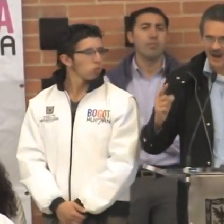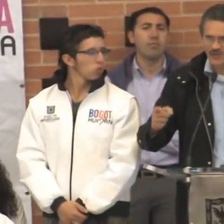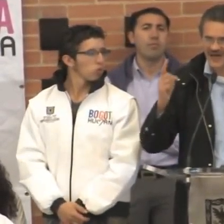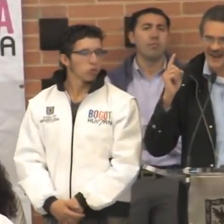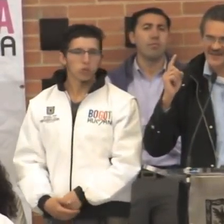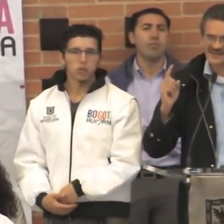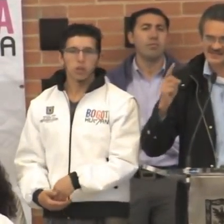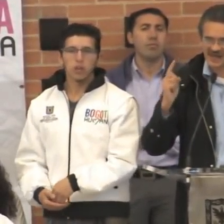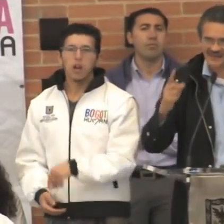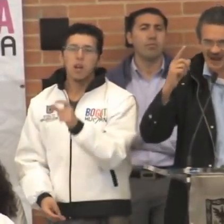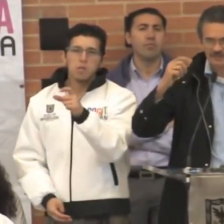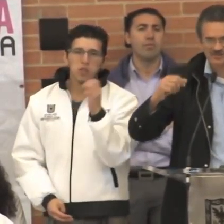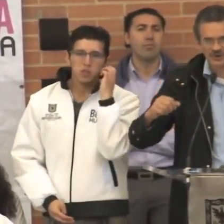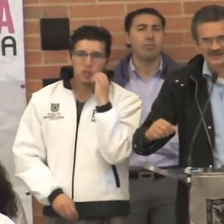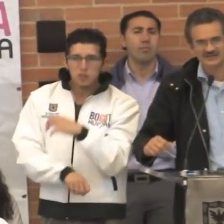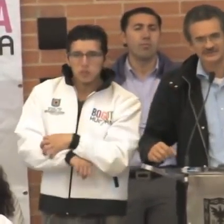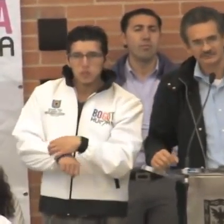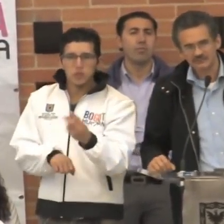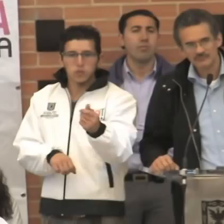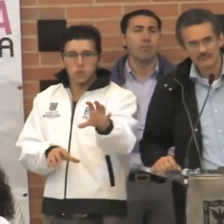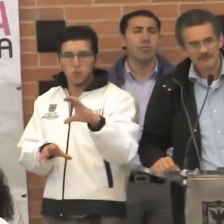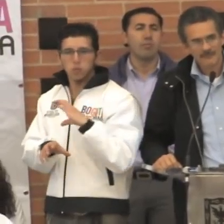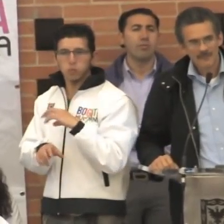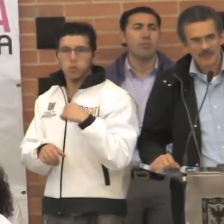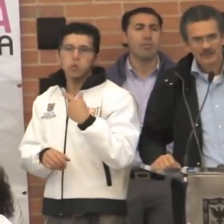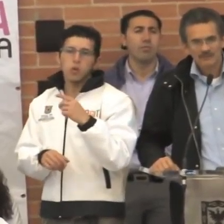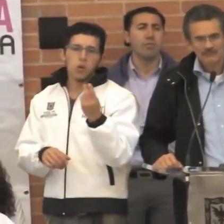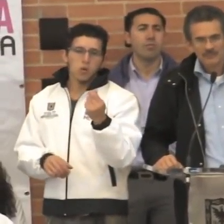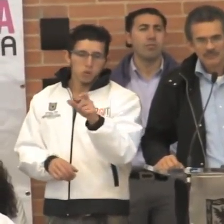se lucraron de la necesidad de las personas